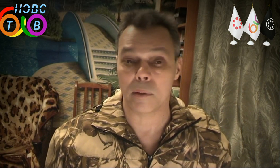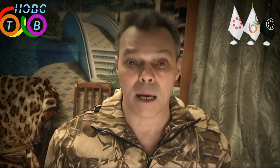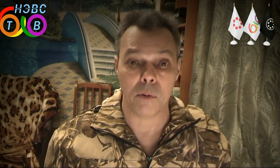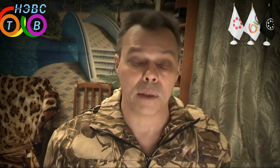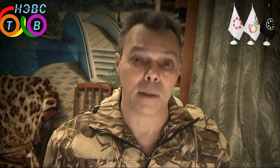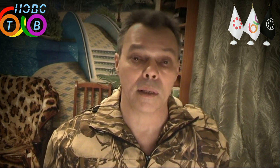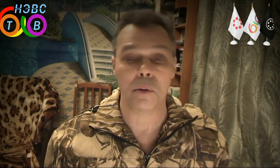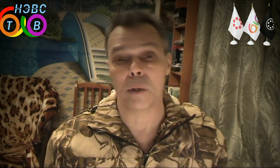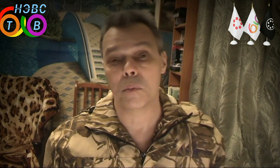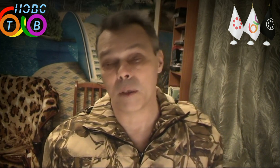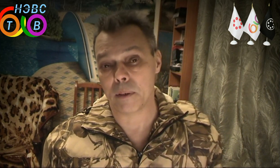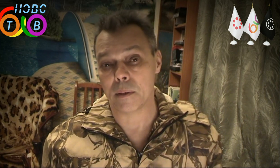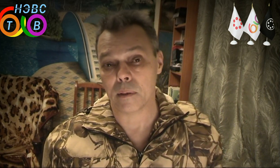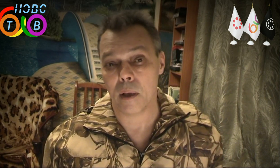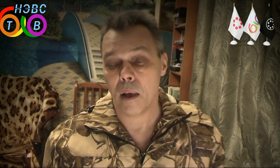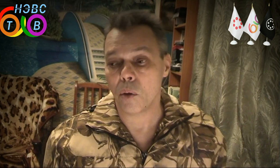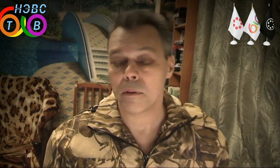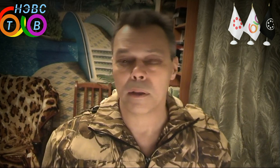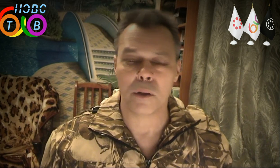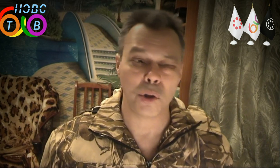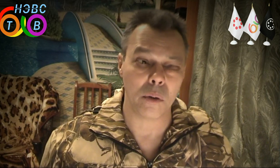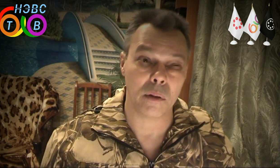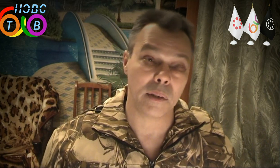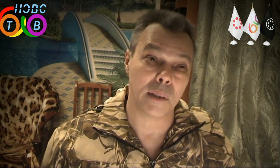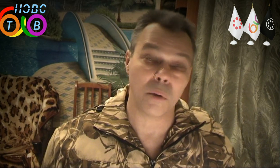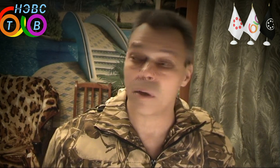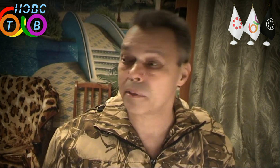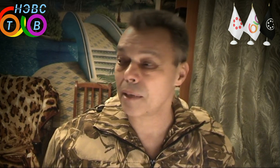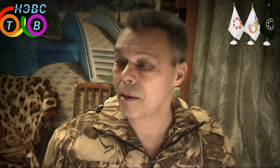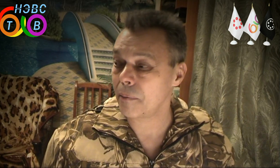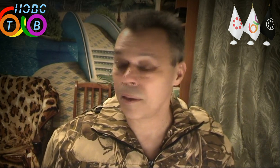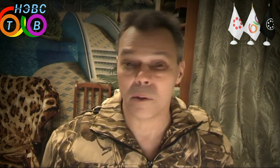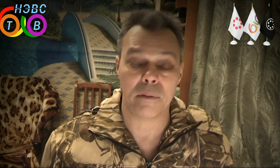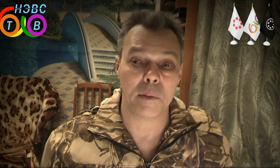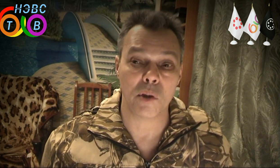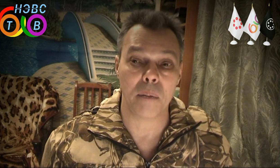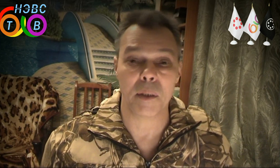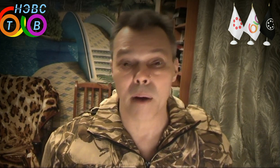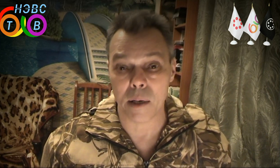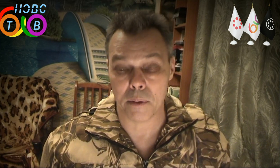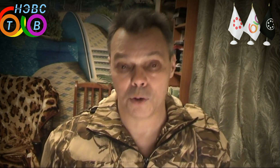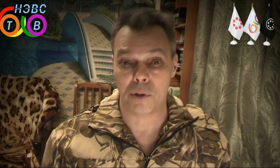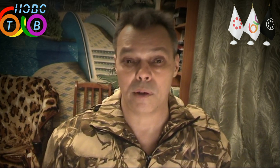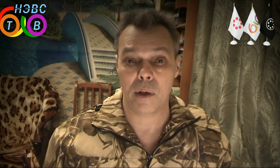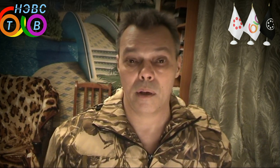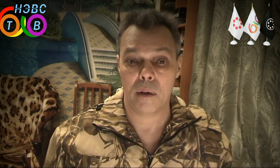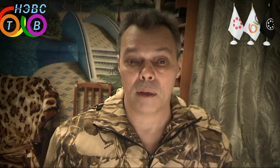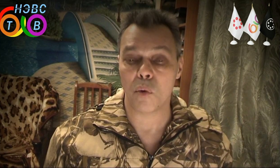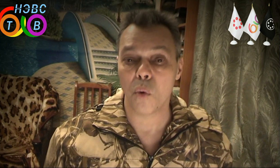там вот, я сказал, уже идут переплетения. Но вот еще здесь такой нюанс. Когда делают всевозможные обезболивающие, там